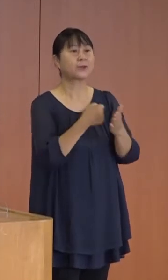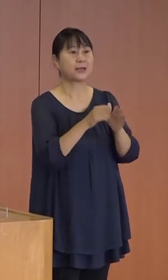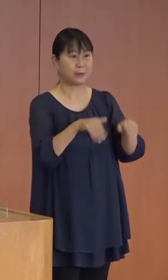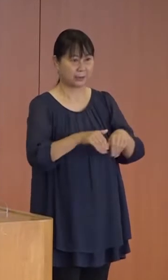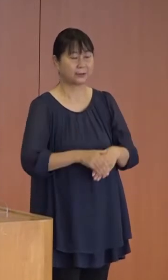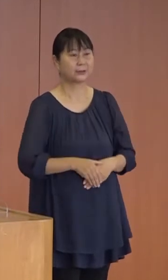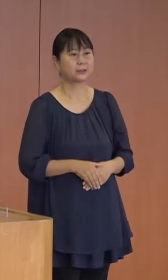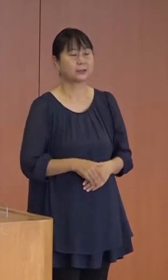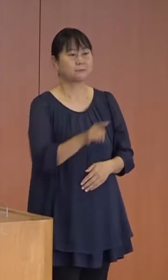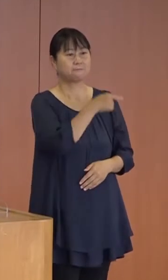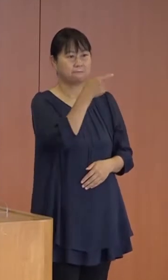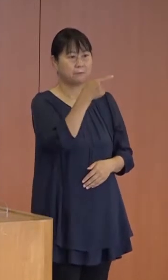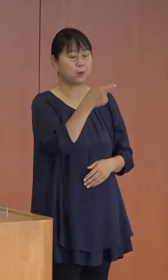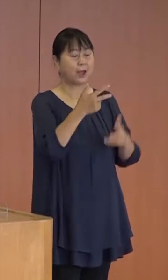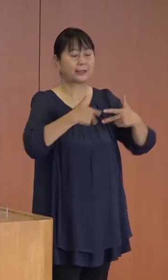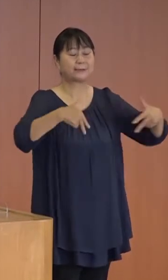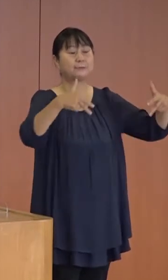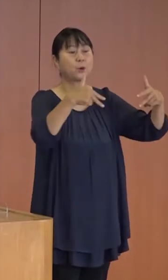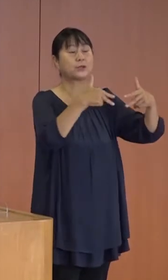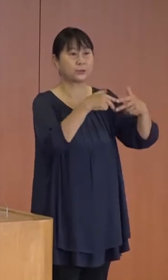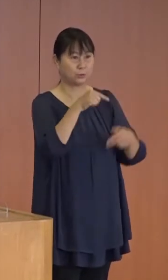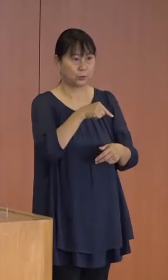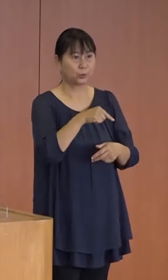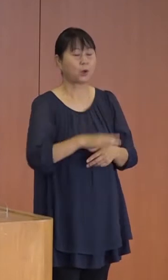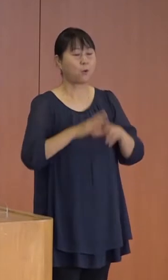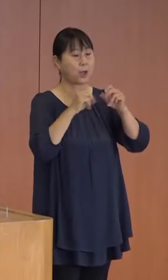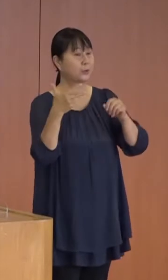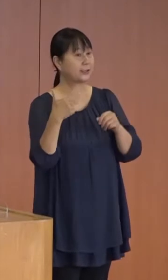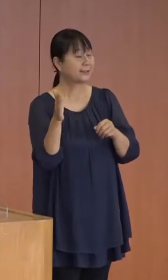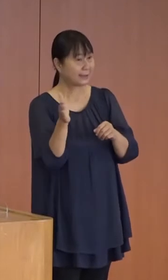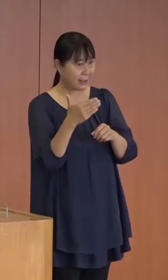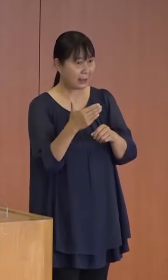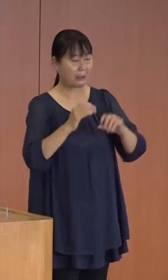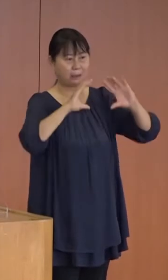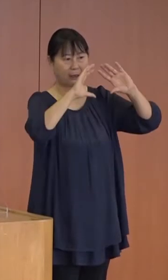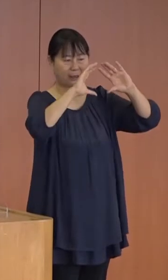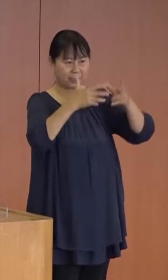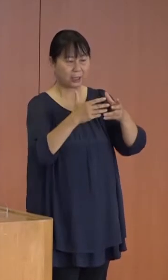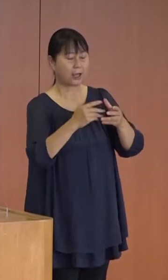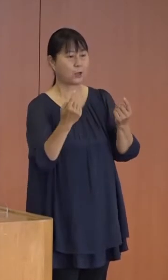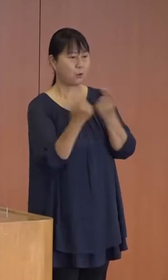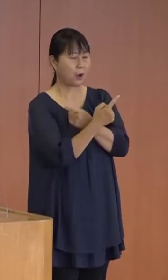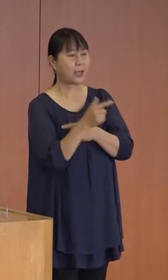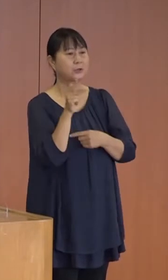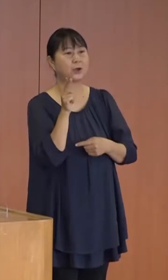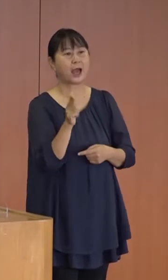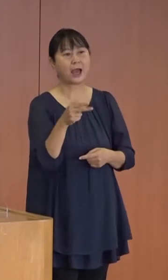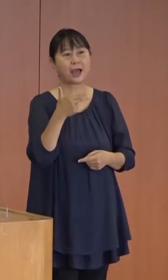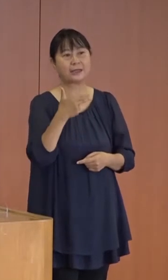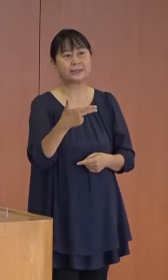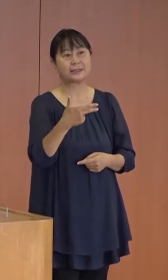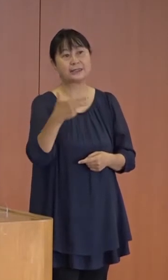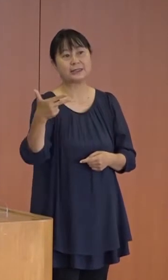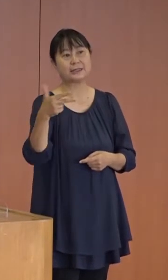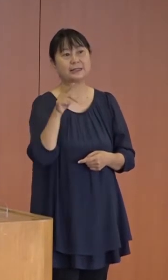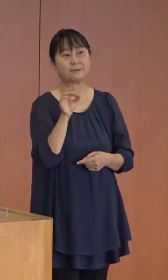第1にシンポジウム、富士市から世界を変える始め方を開催いたします